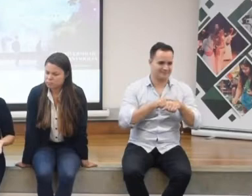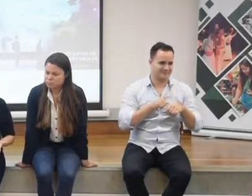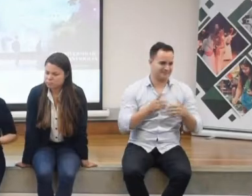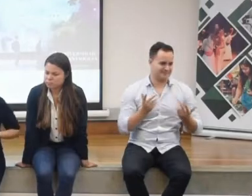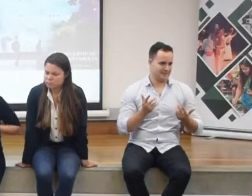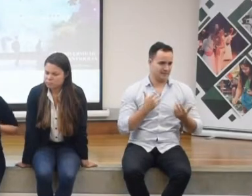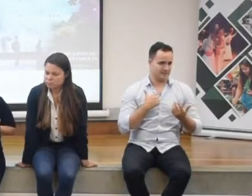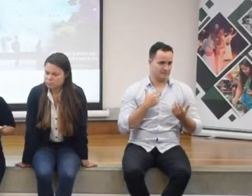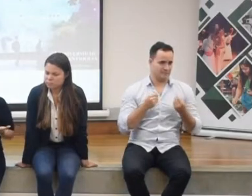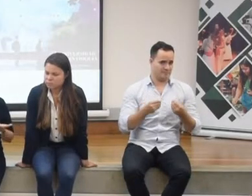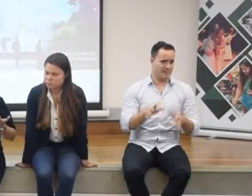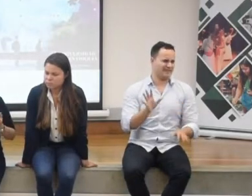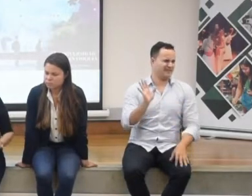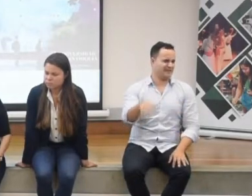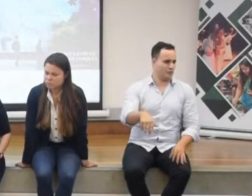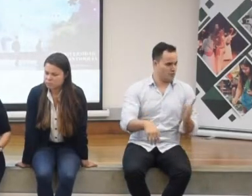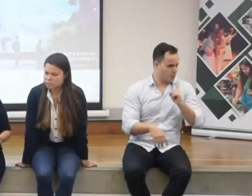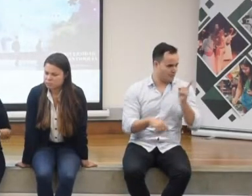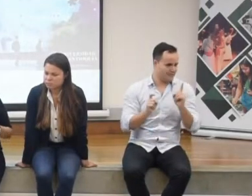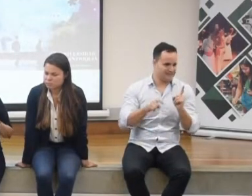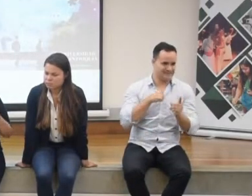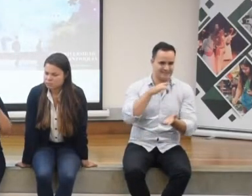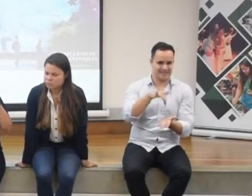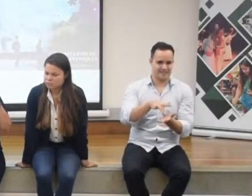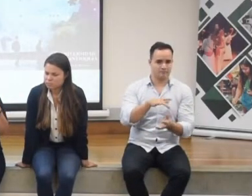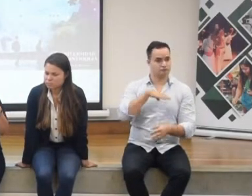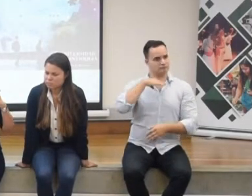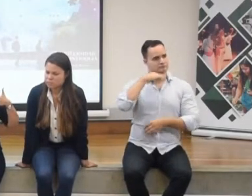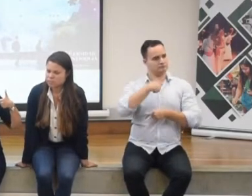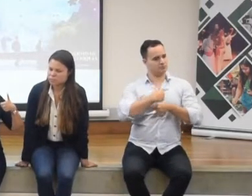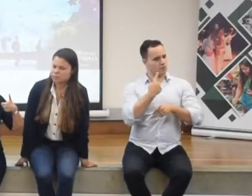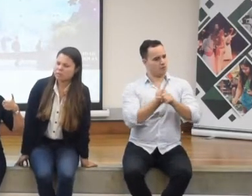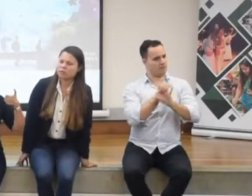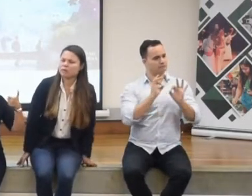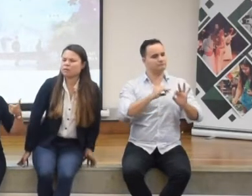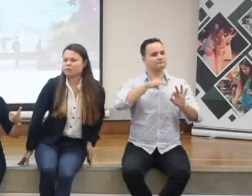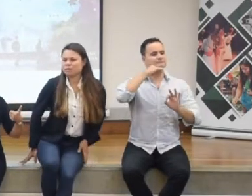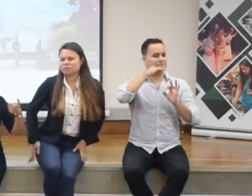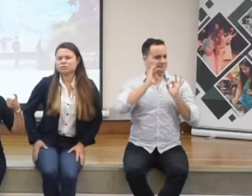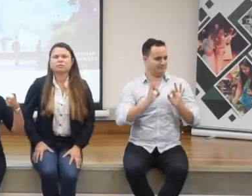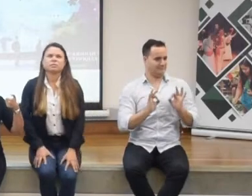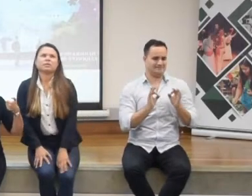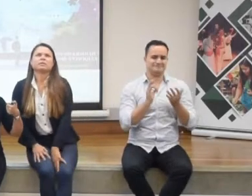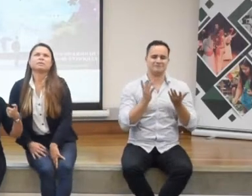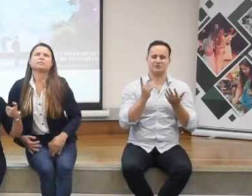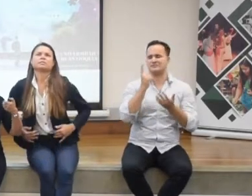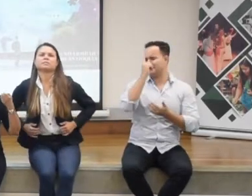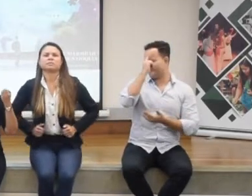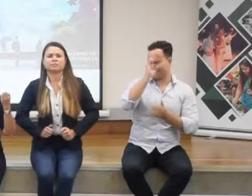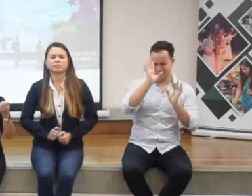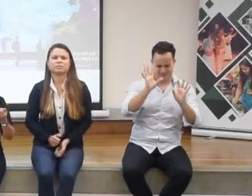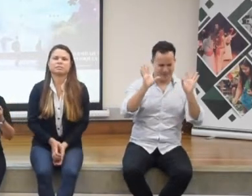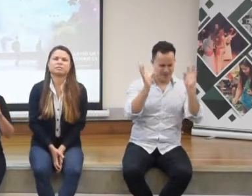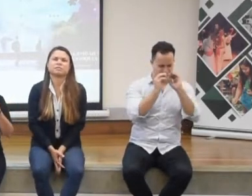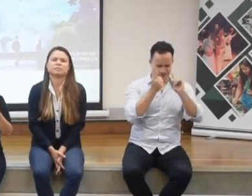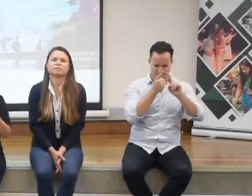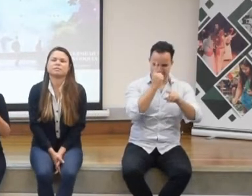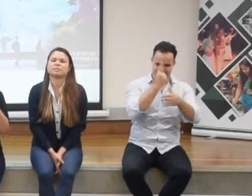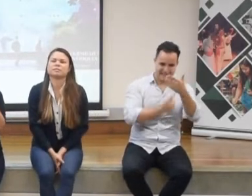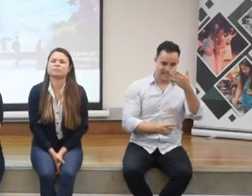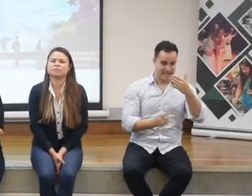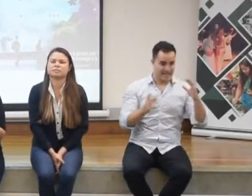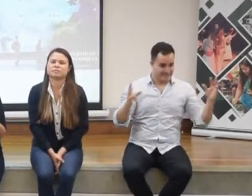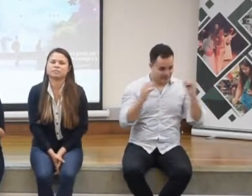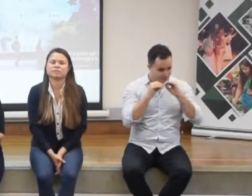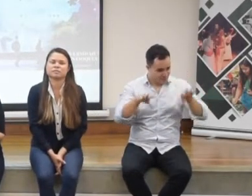que rendir, tiene que ser sustancioso. Entonces, pongámonos de acuerdo en el qué. Empezamos por el concepto de equidad